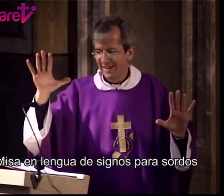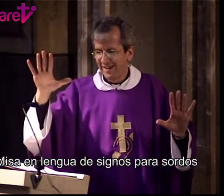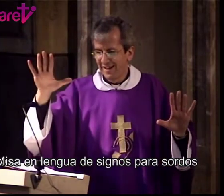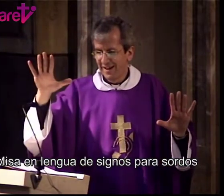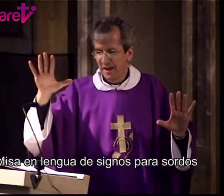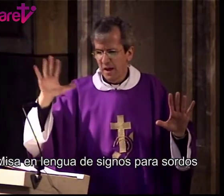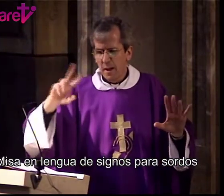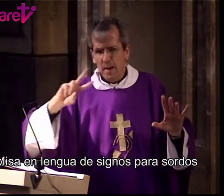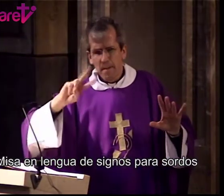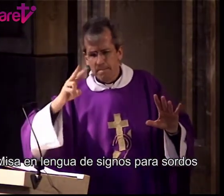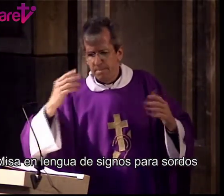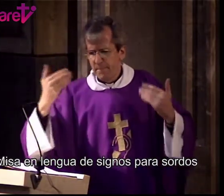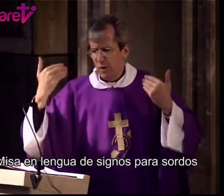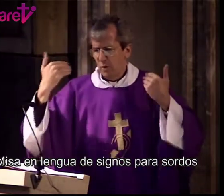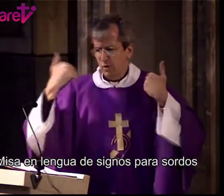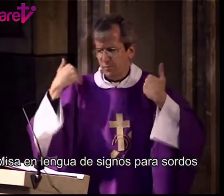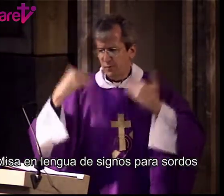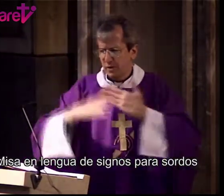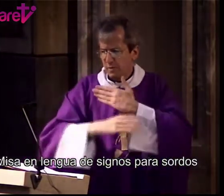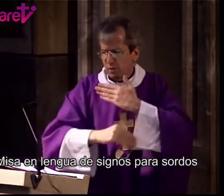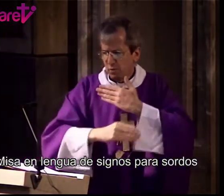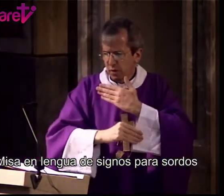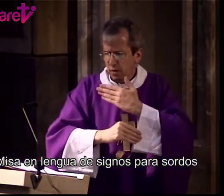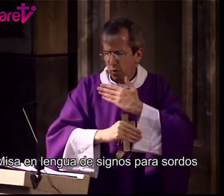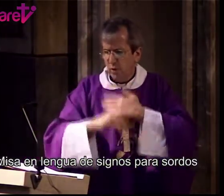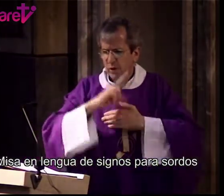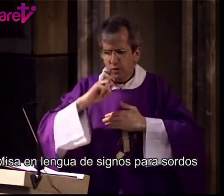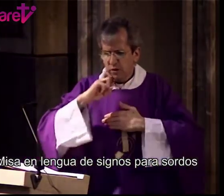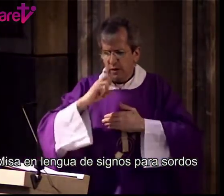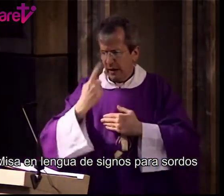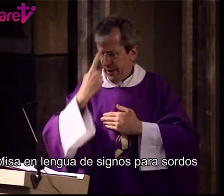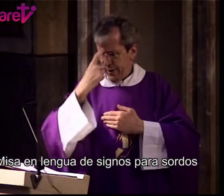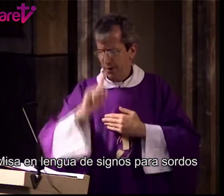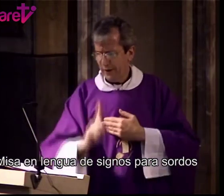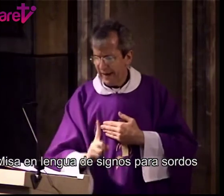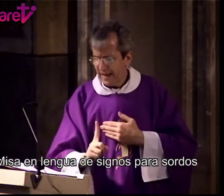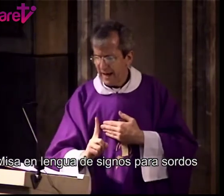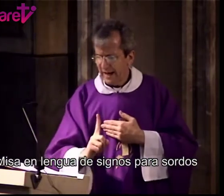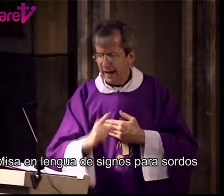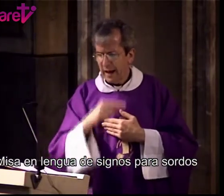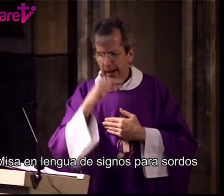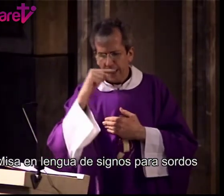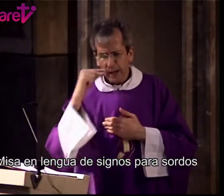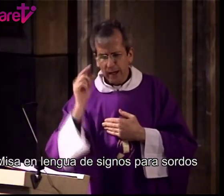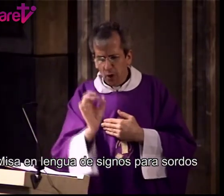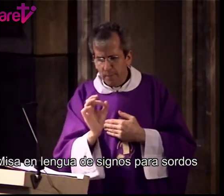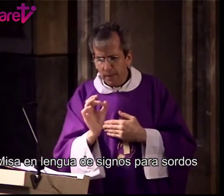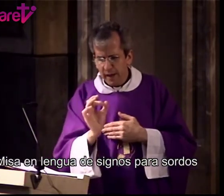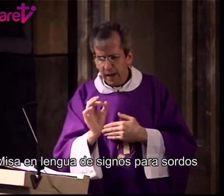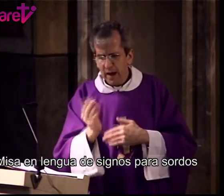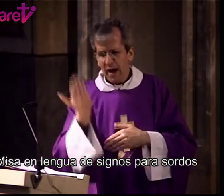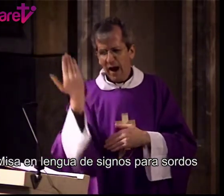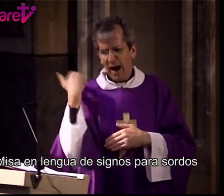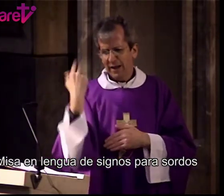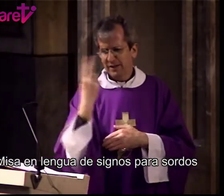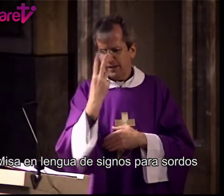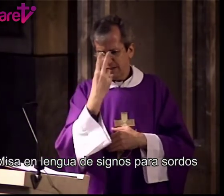Pero los responsables judíos no creían que aquel hombre, antes